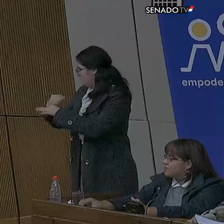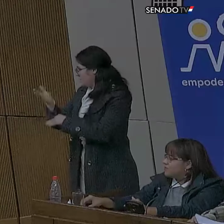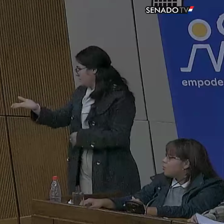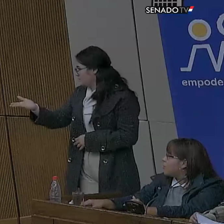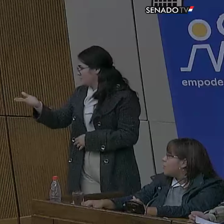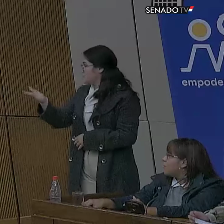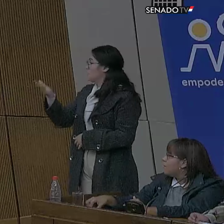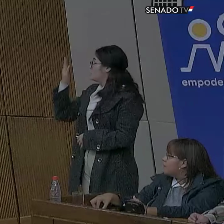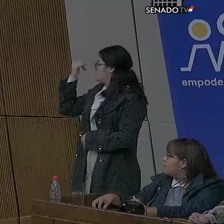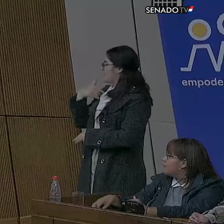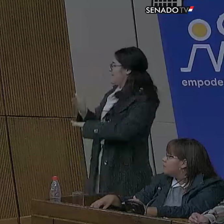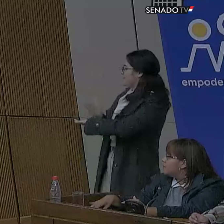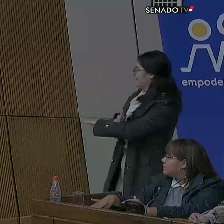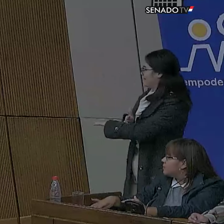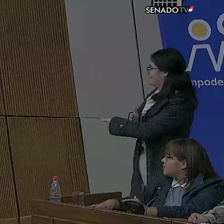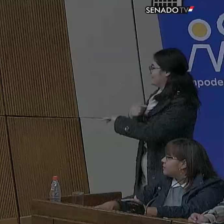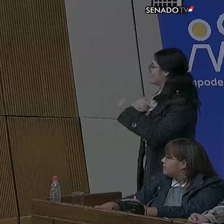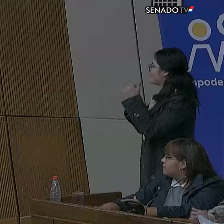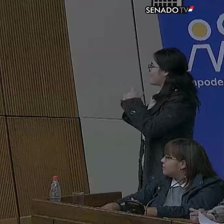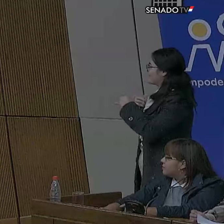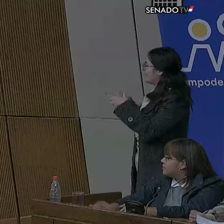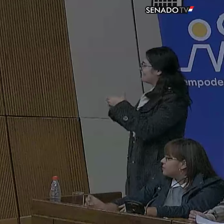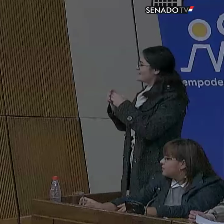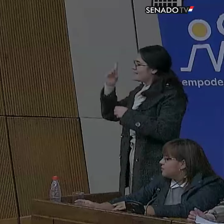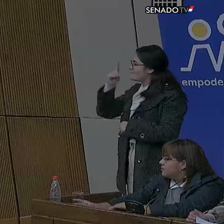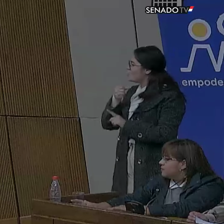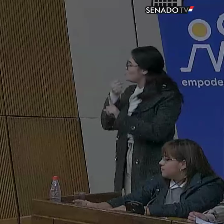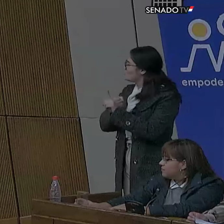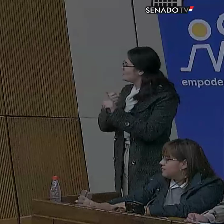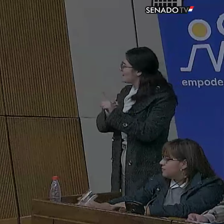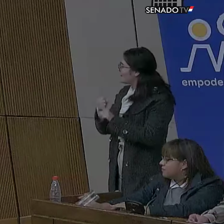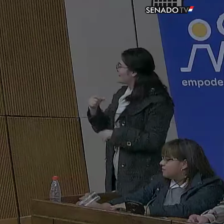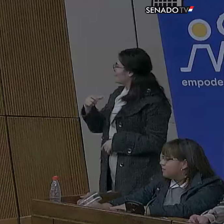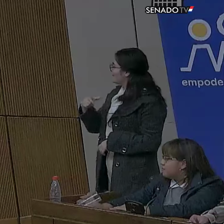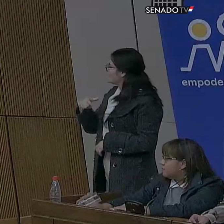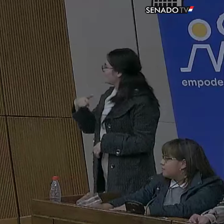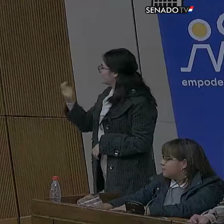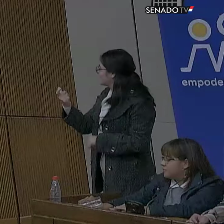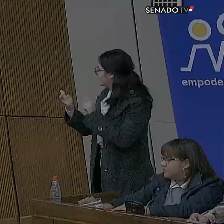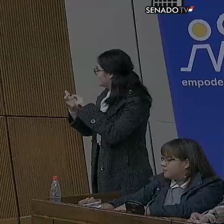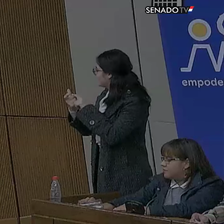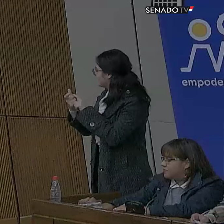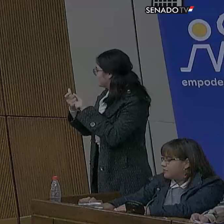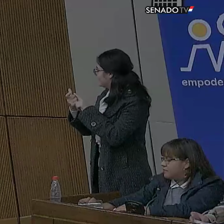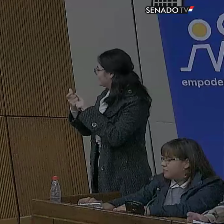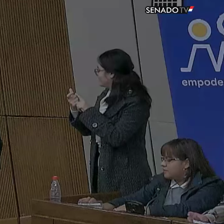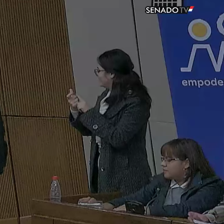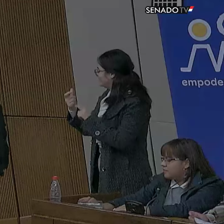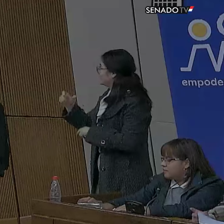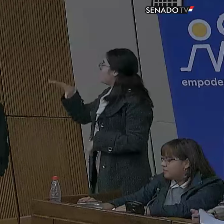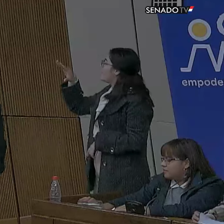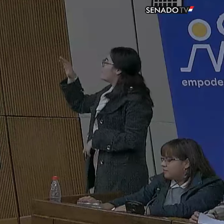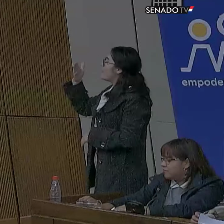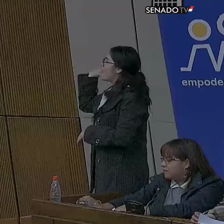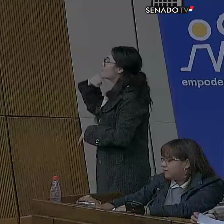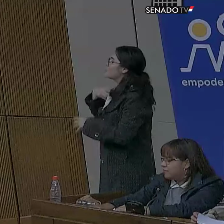Dice que ella te da muchas felicitaciones a vos porque ella estuvo hace mucho en estar aquí contigo, dice. Estuvo luchando por su derecho por el tema del carnet del